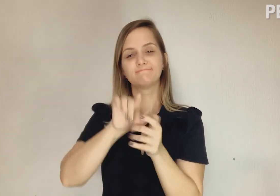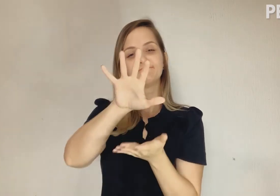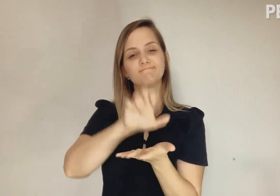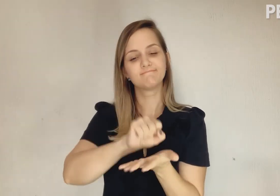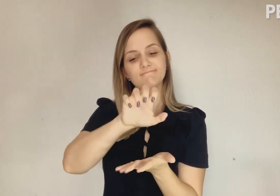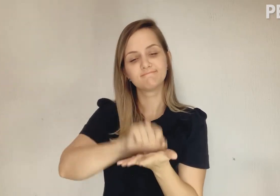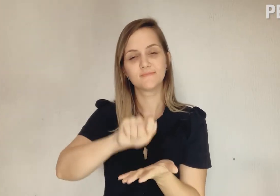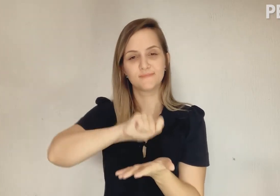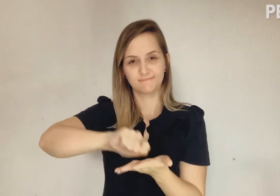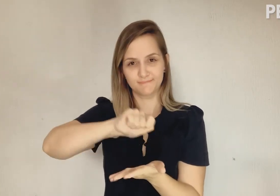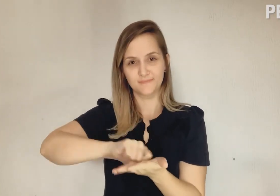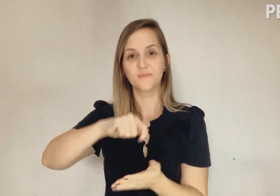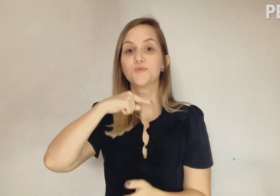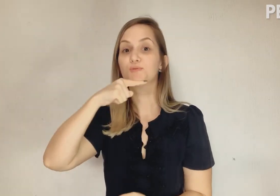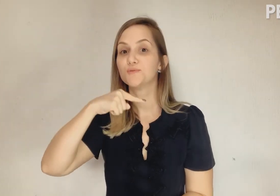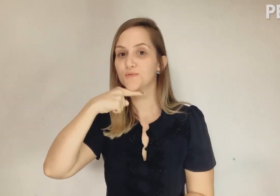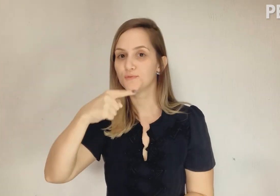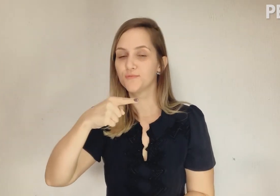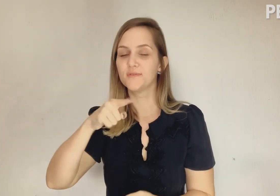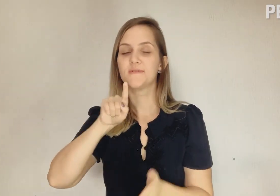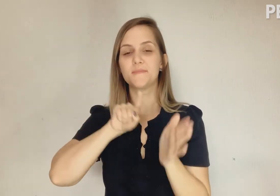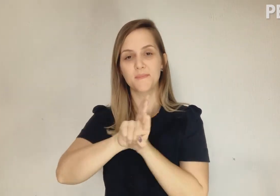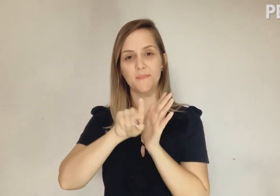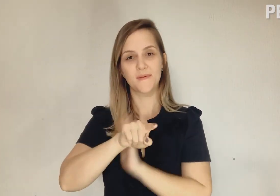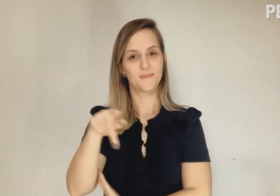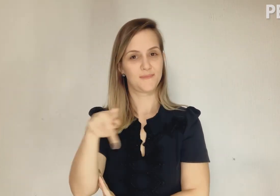vídeo quantas vezes forem necessárias. Caso